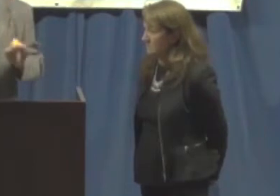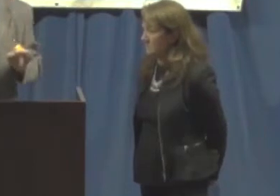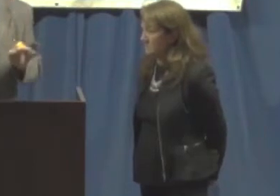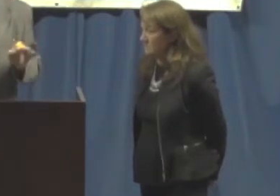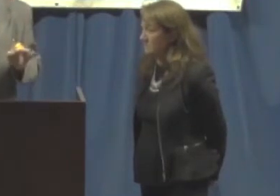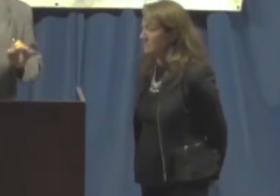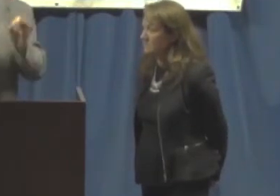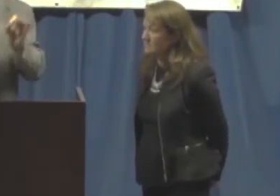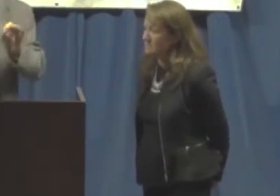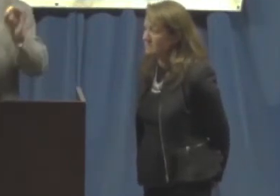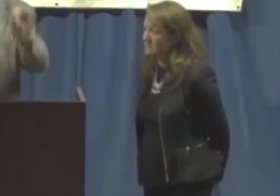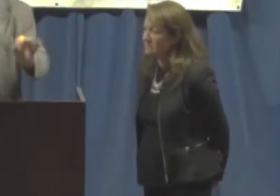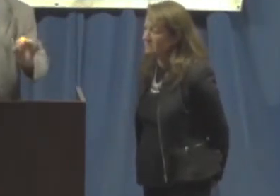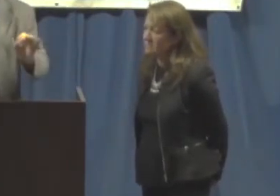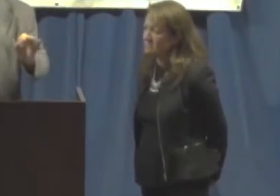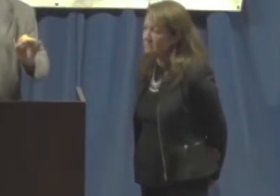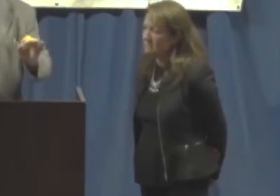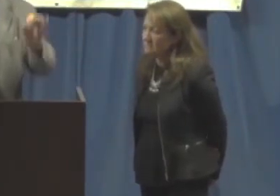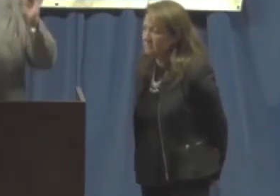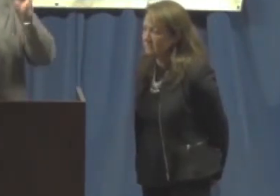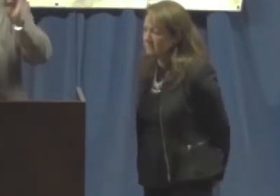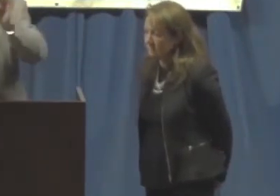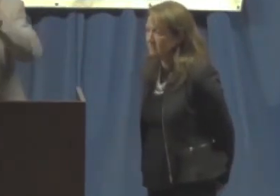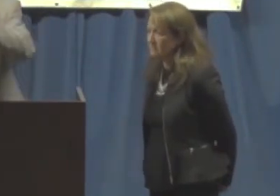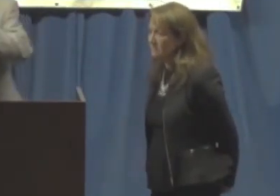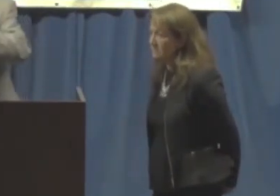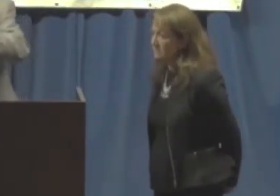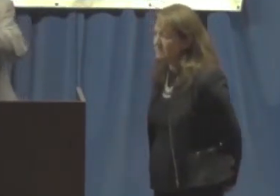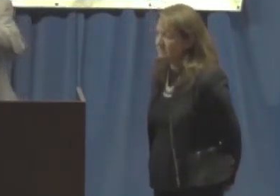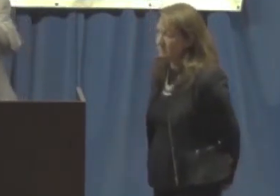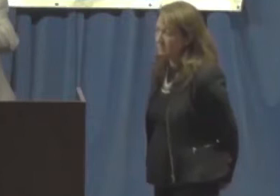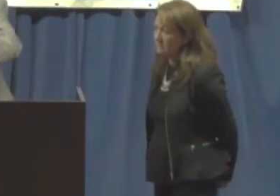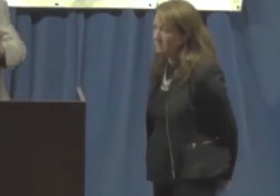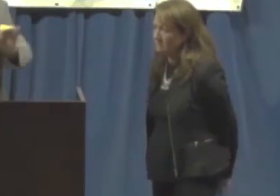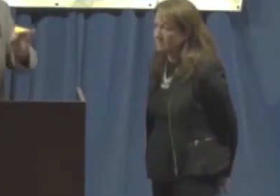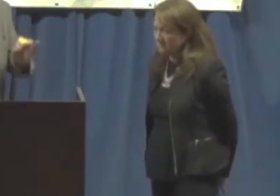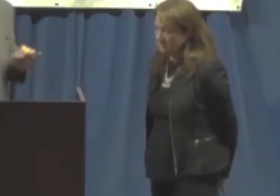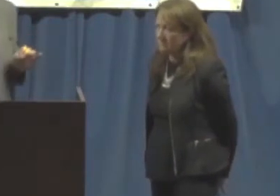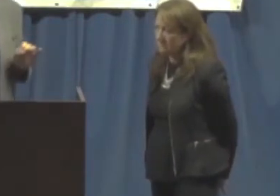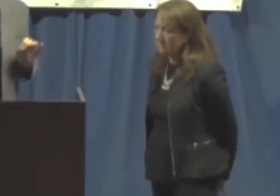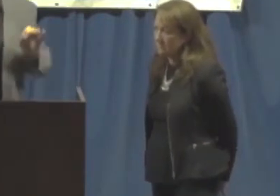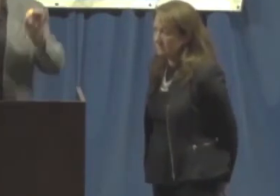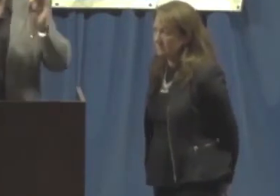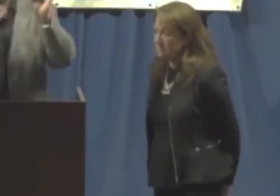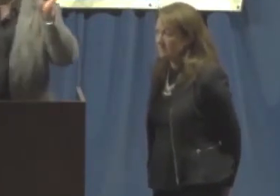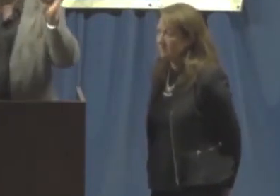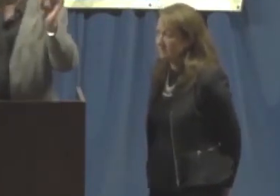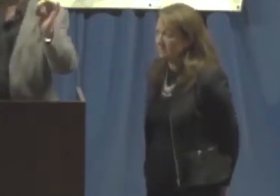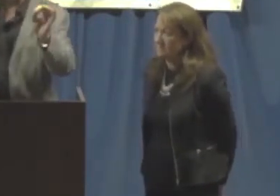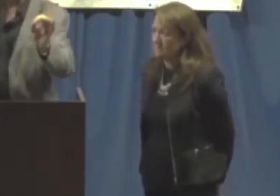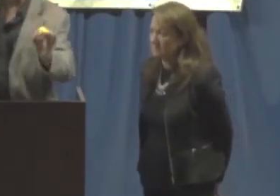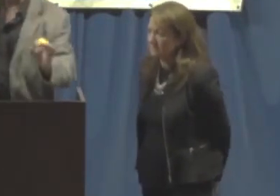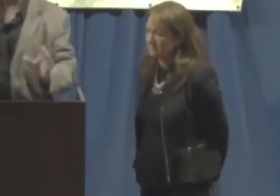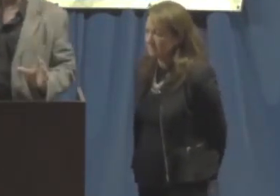utilizado está yendo en poca cantidad a quienes son los proveedores de internet del interior del país oa las